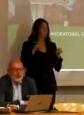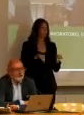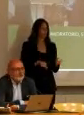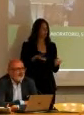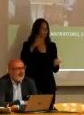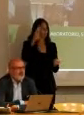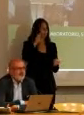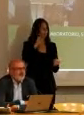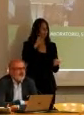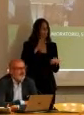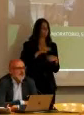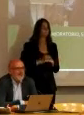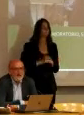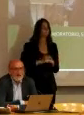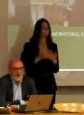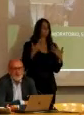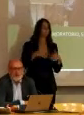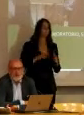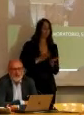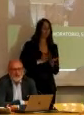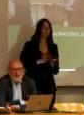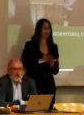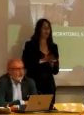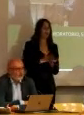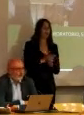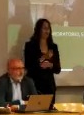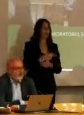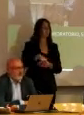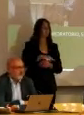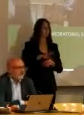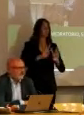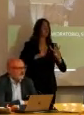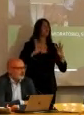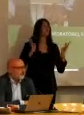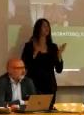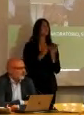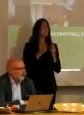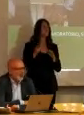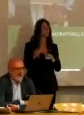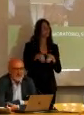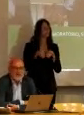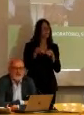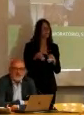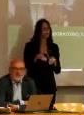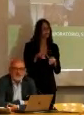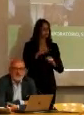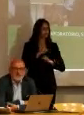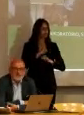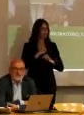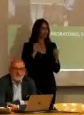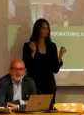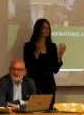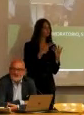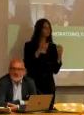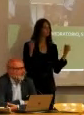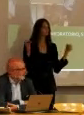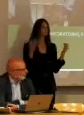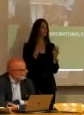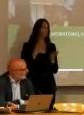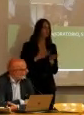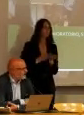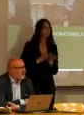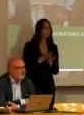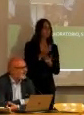Noi sono molti anni, per esempio, che scaviamo al Colosseo, credo che siano 18-19 anni, qui chiediamo poi al professor Sant'Angeli,